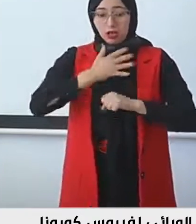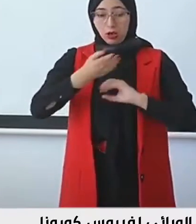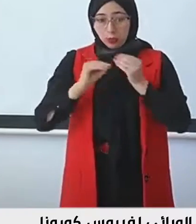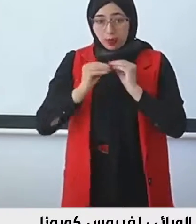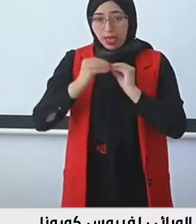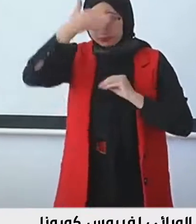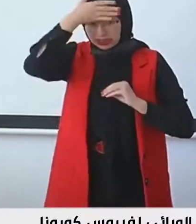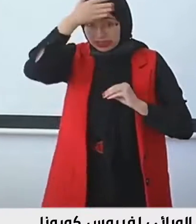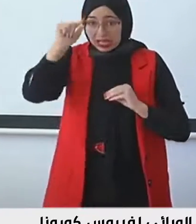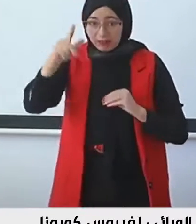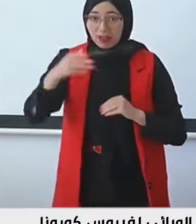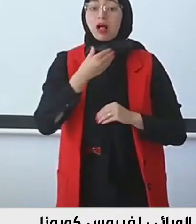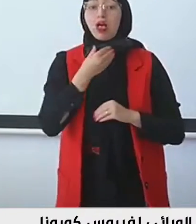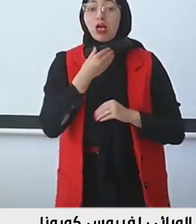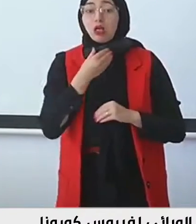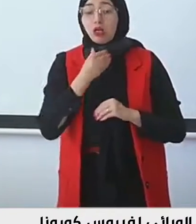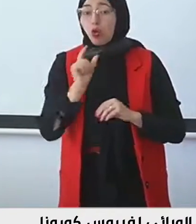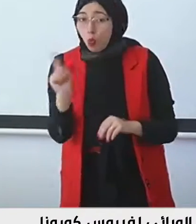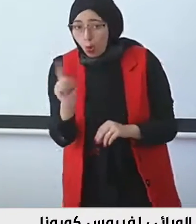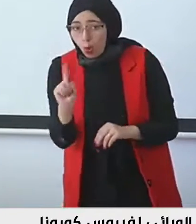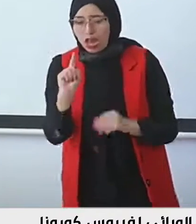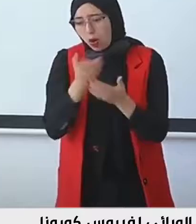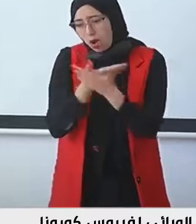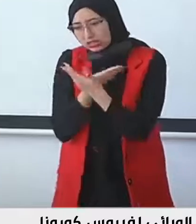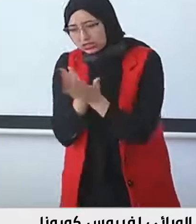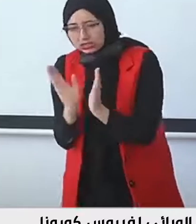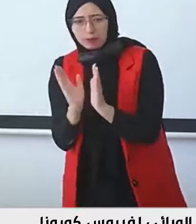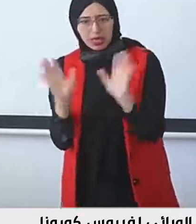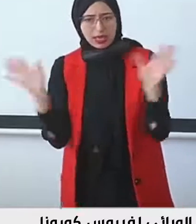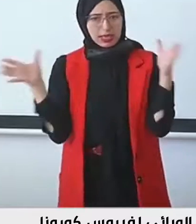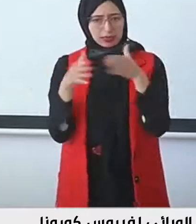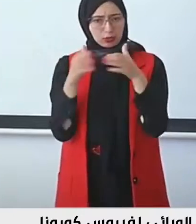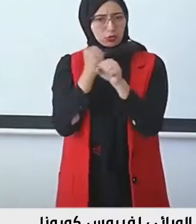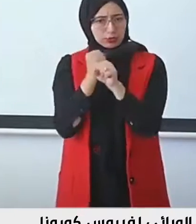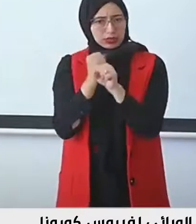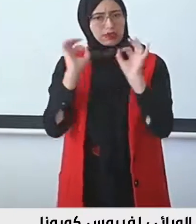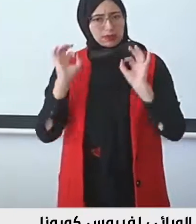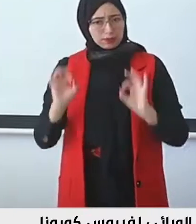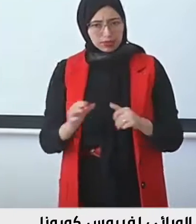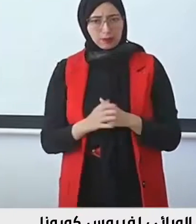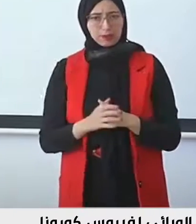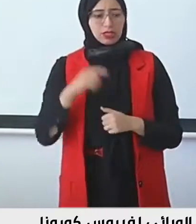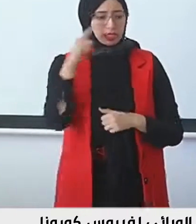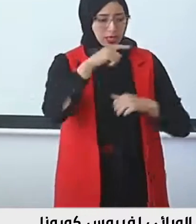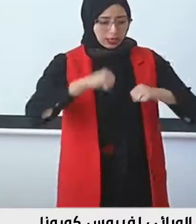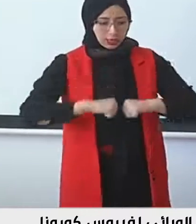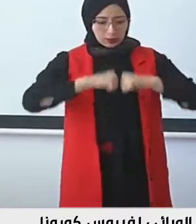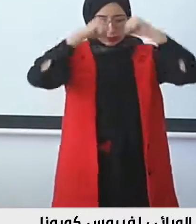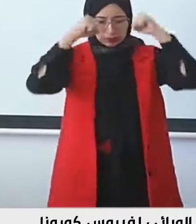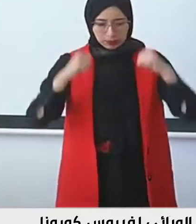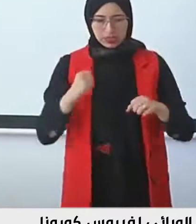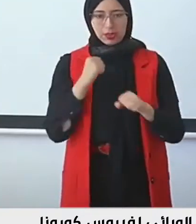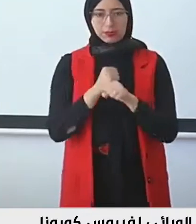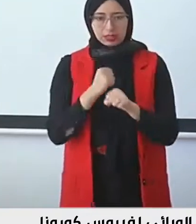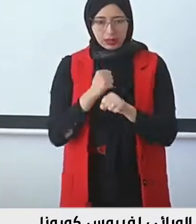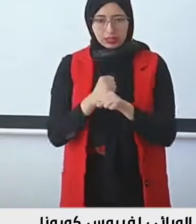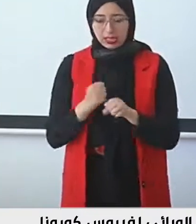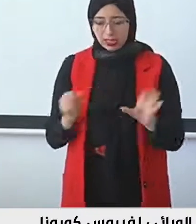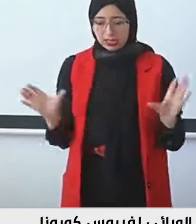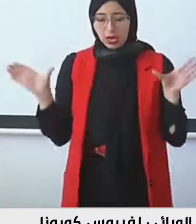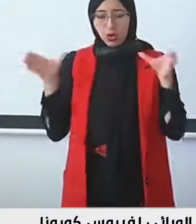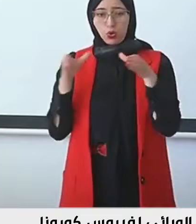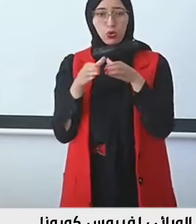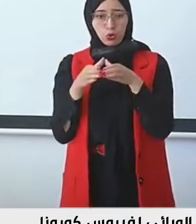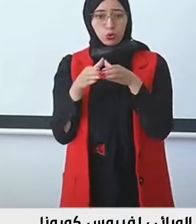فما الفرق اللي هي تشتغل عليه. نحب نقول كيفاش المرصد كله كيفاش يشتغل. عندنا الفرق